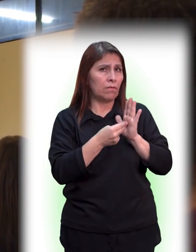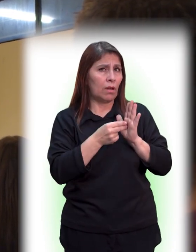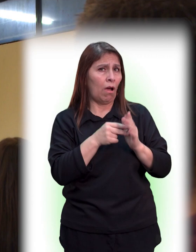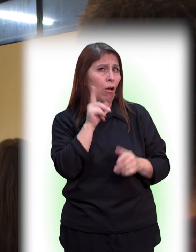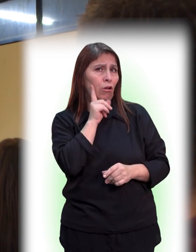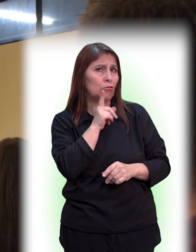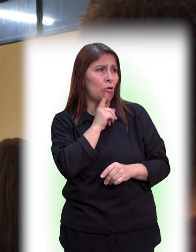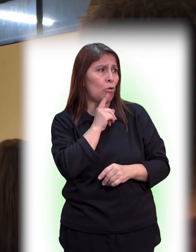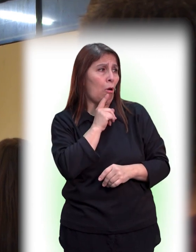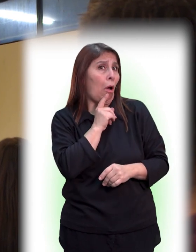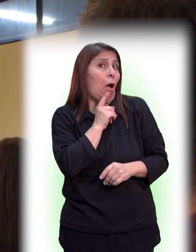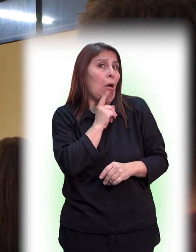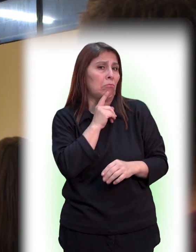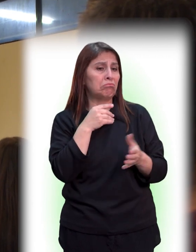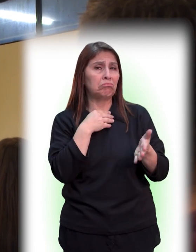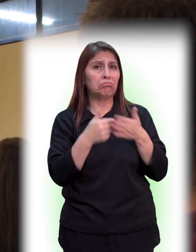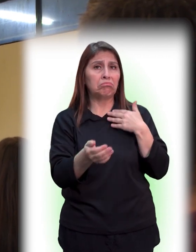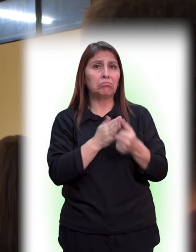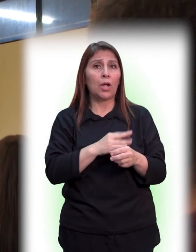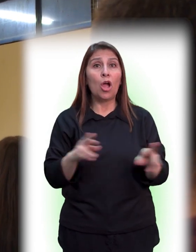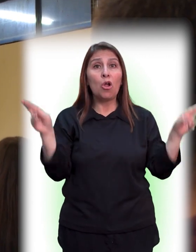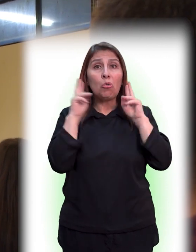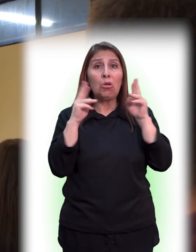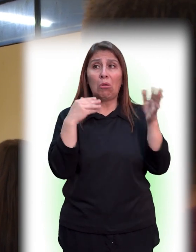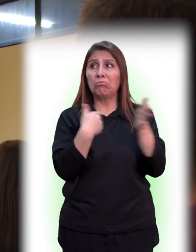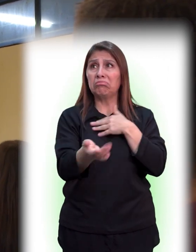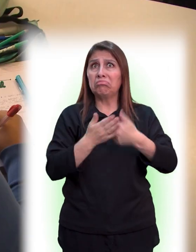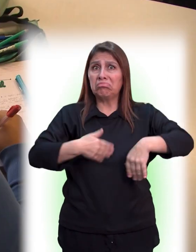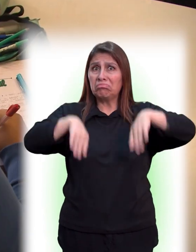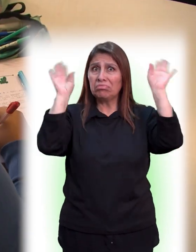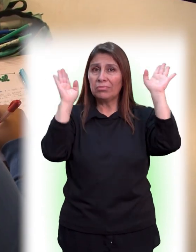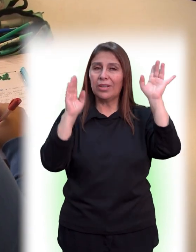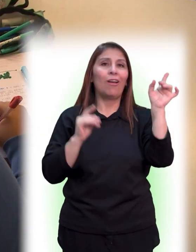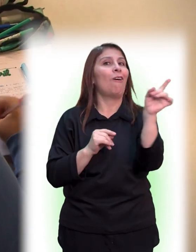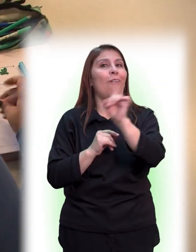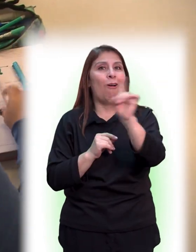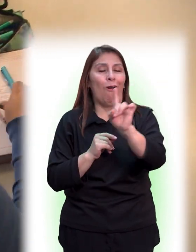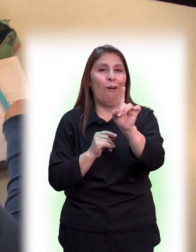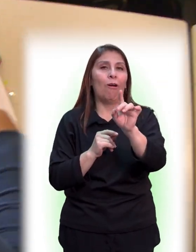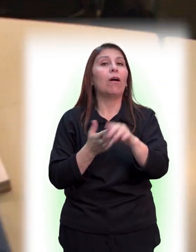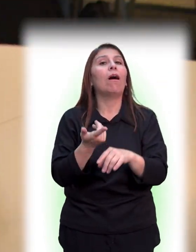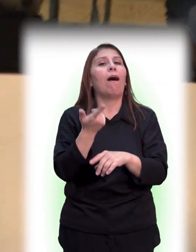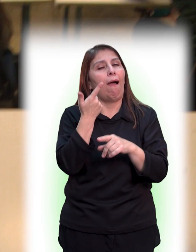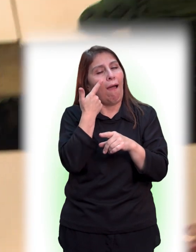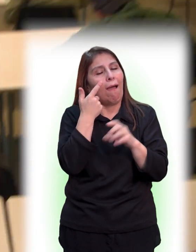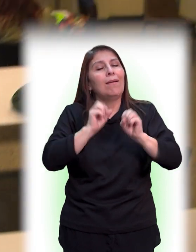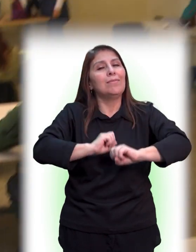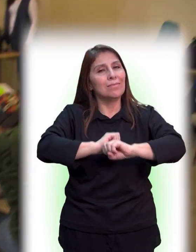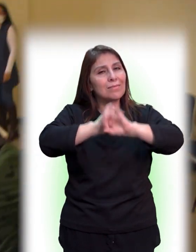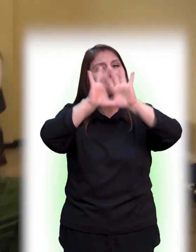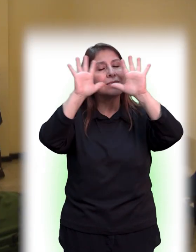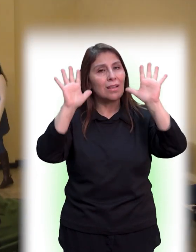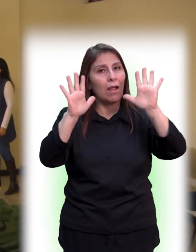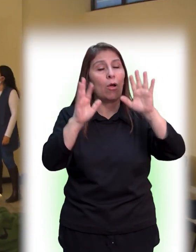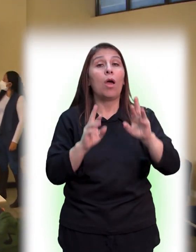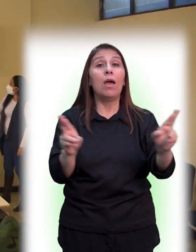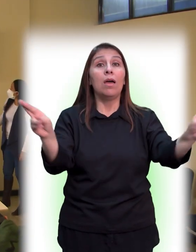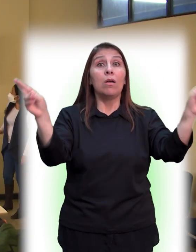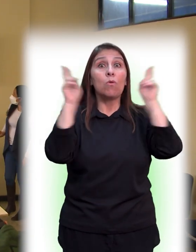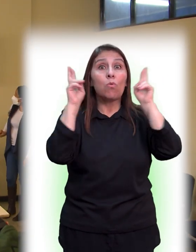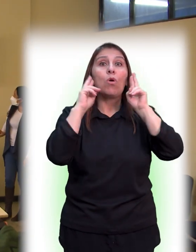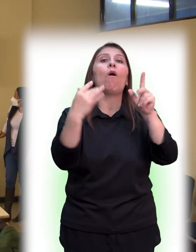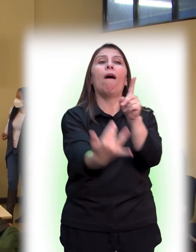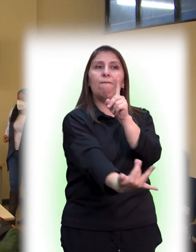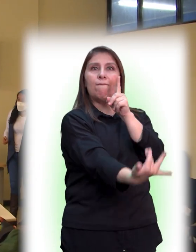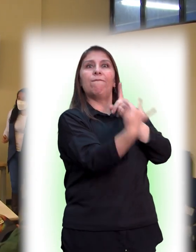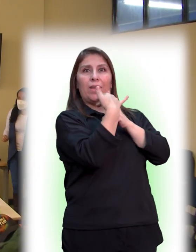pero no por ello quiere decir que el ruido no le importe. ¿cierto? Sino que evidentemente